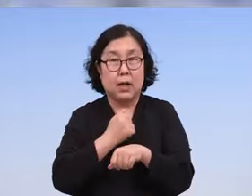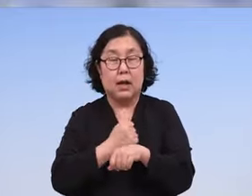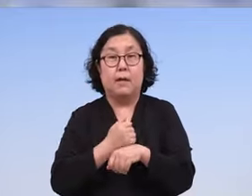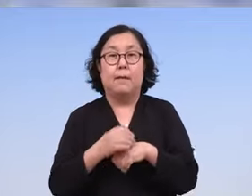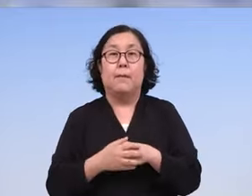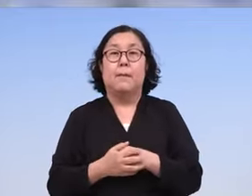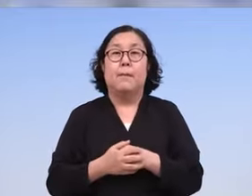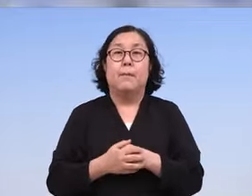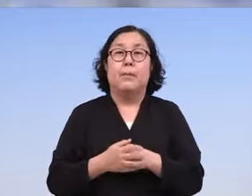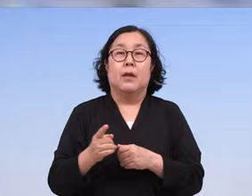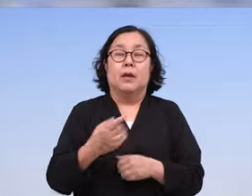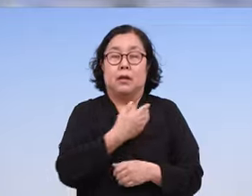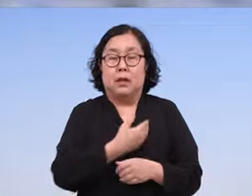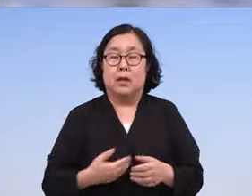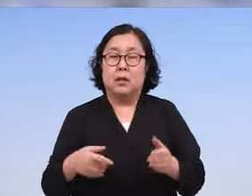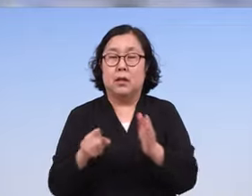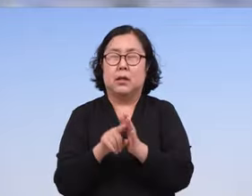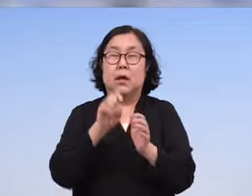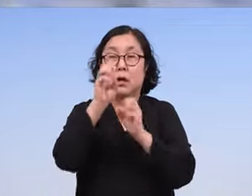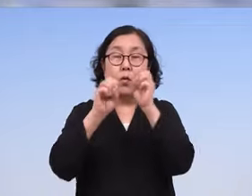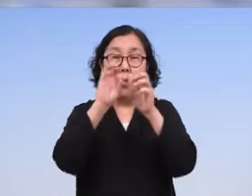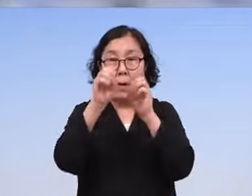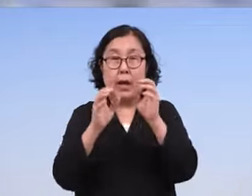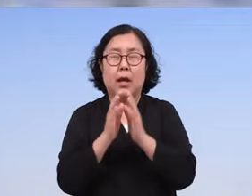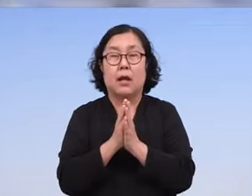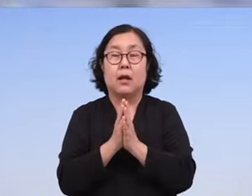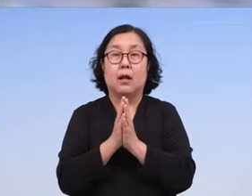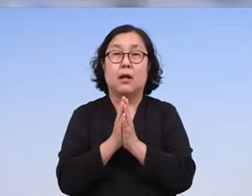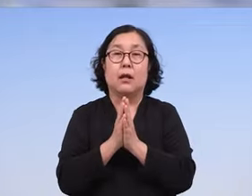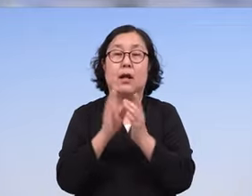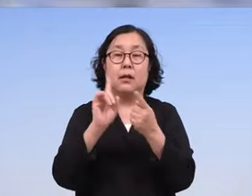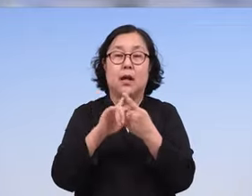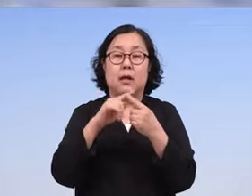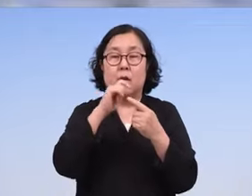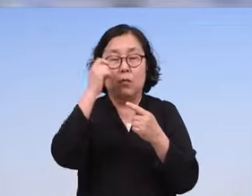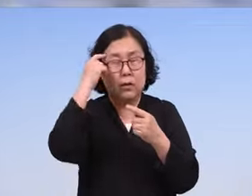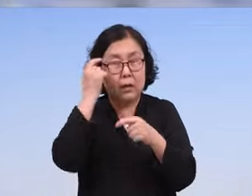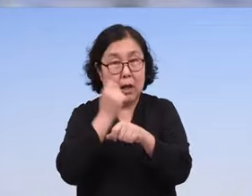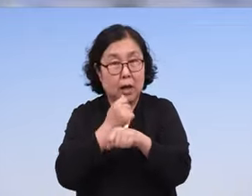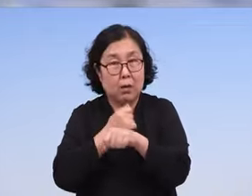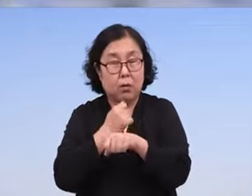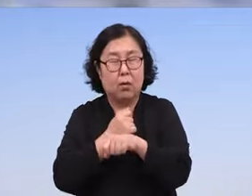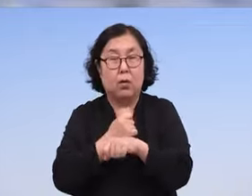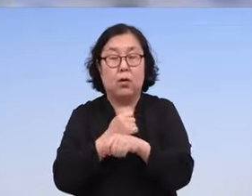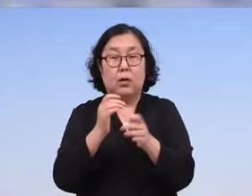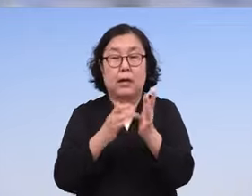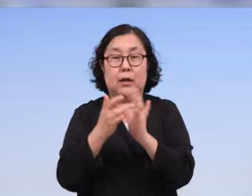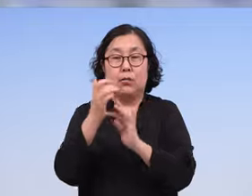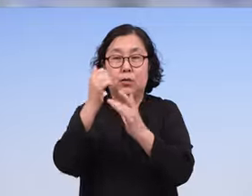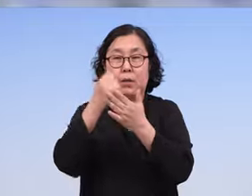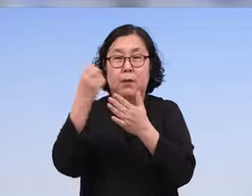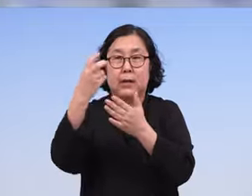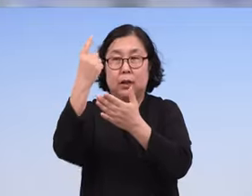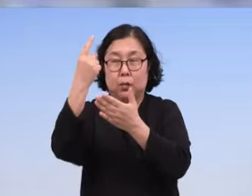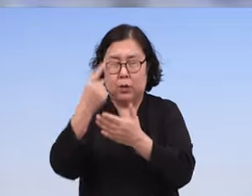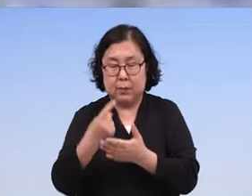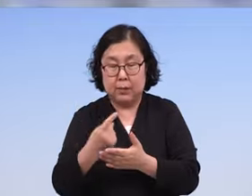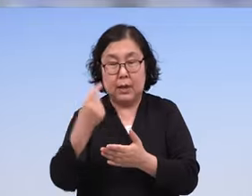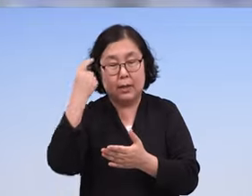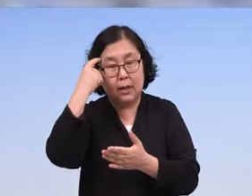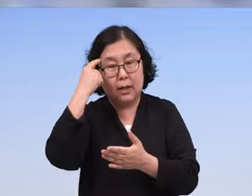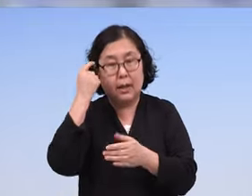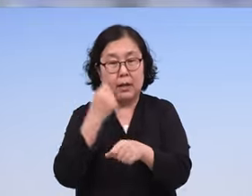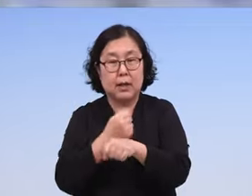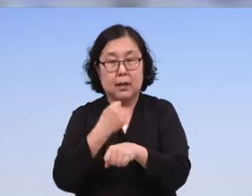말씀을 드리면서 저는 이제 이 사도신경 이 부분을 묵상을 하면서 예수님의 재림과 관련해 가지고 두 가지 지침을